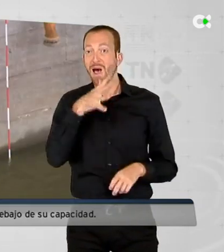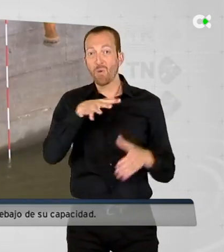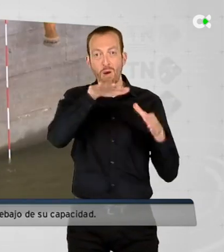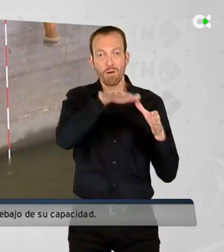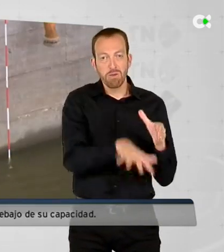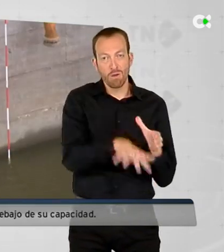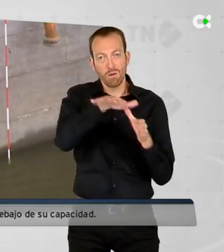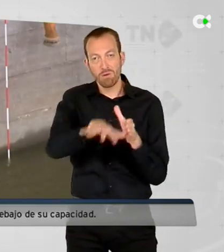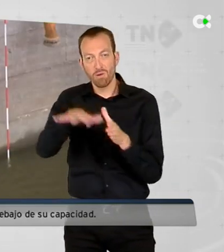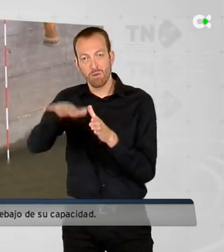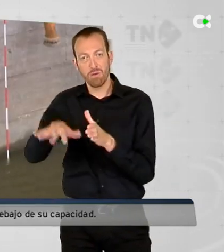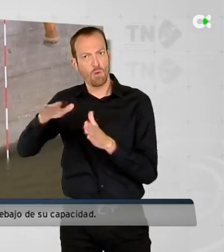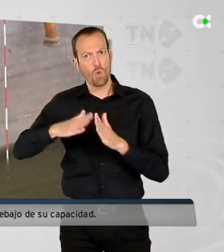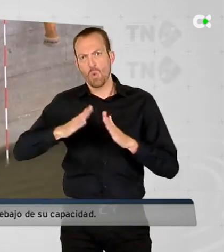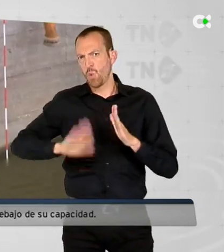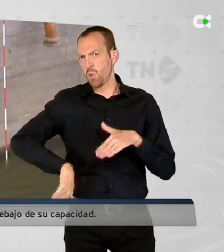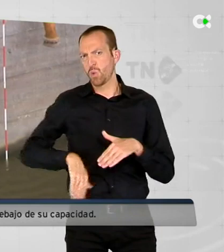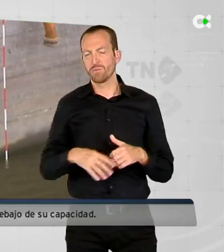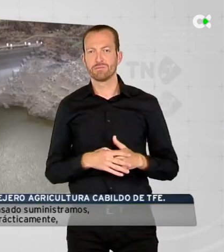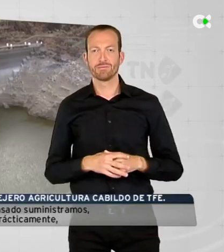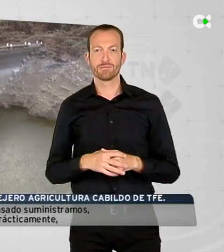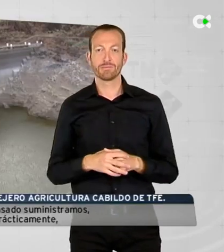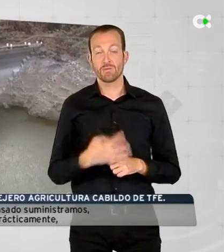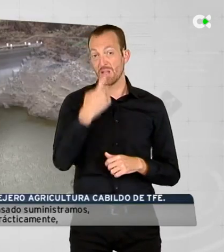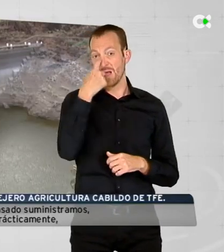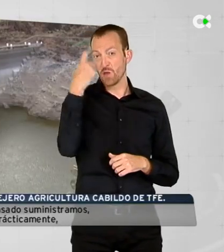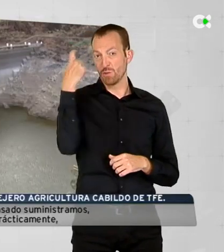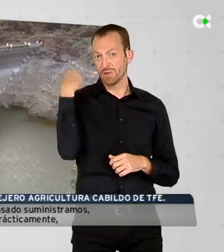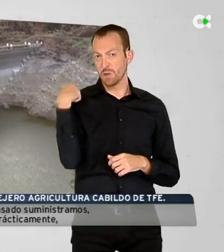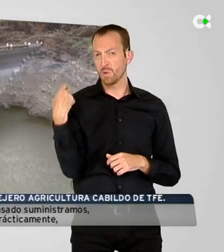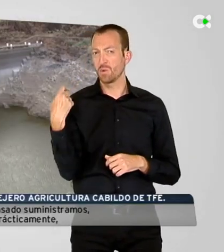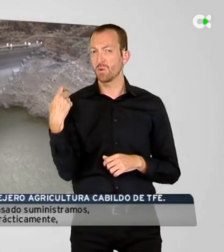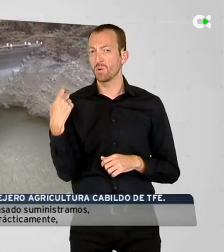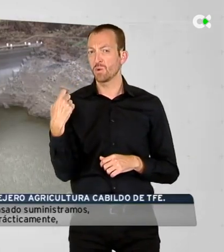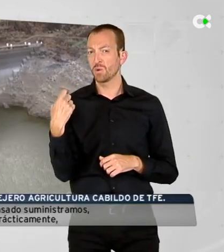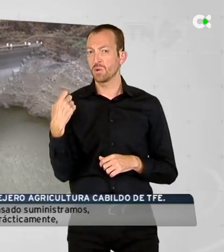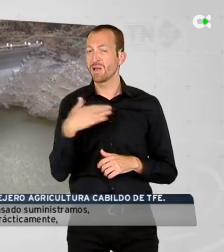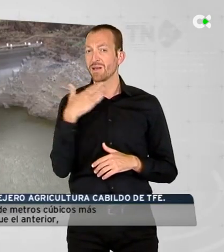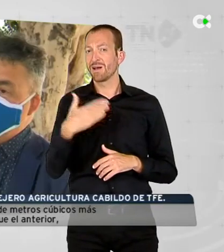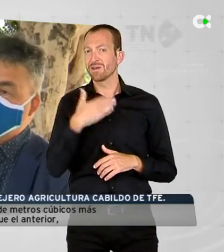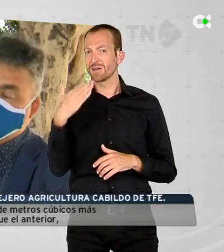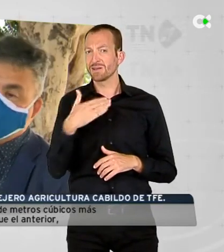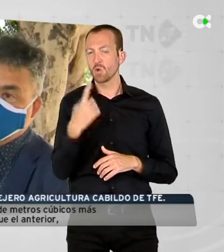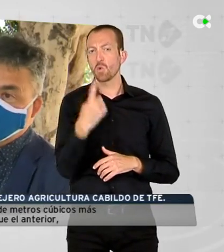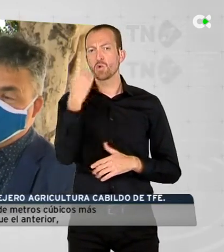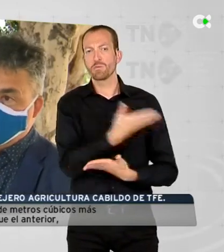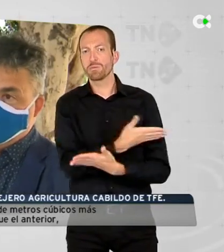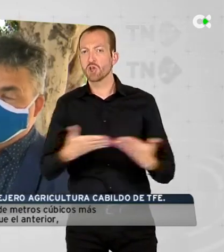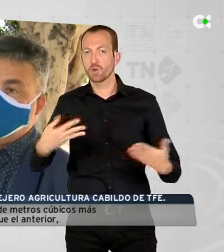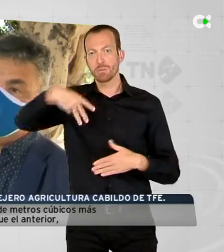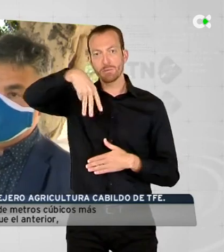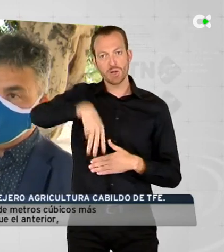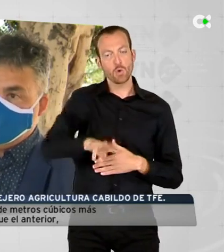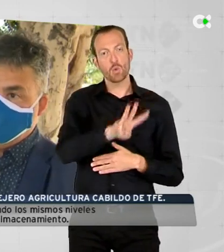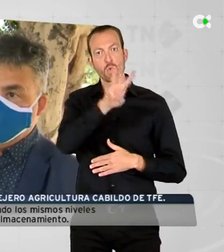casos, muy por debajo de su capacidad. El año pasado suministramos prácticamente un millón de metros cúbicos más